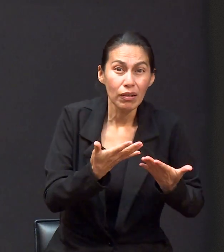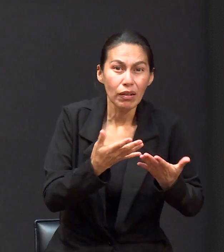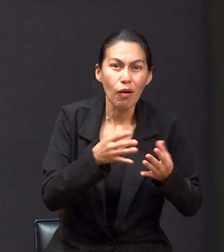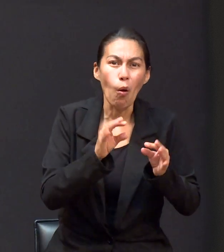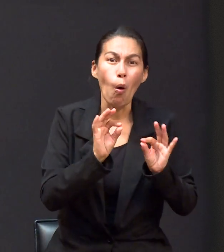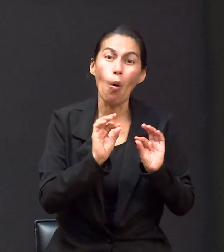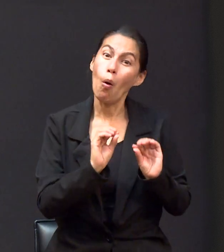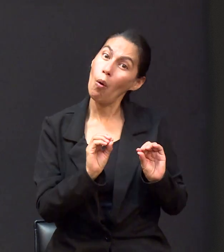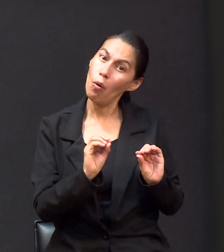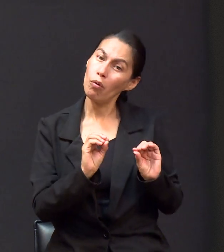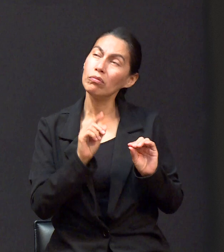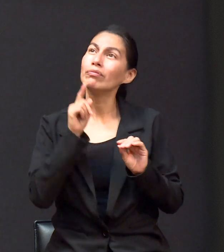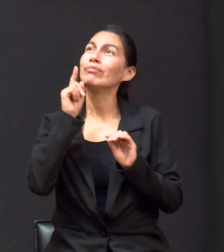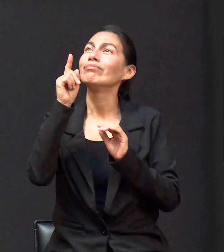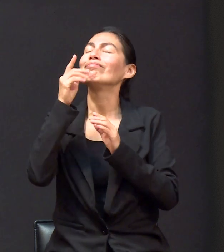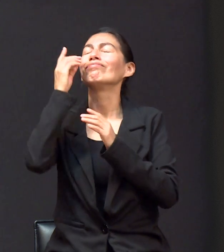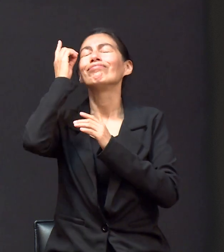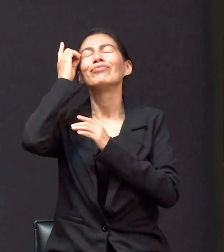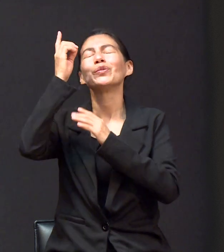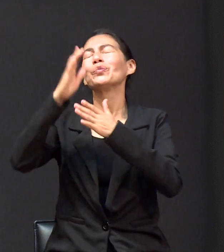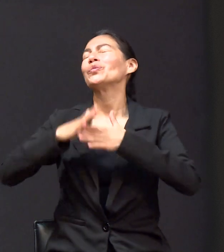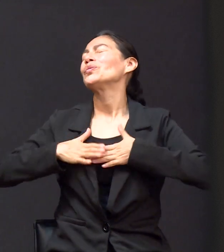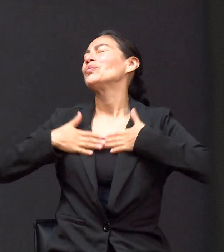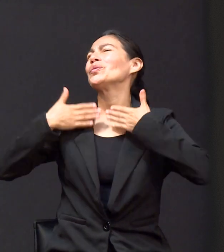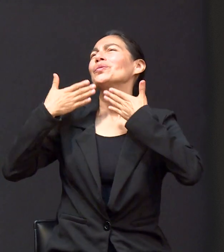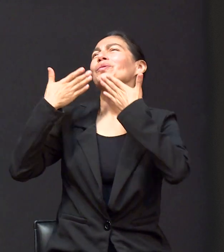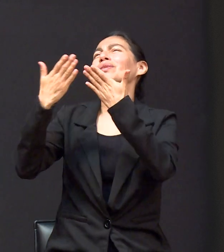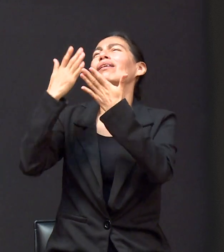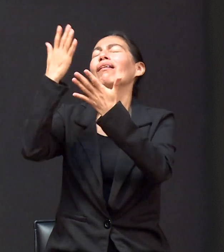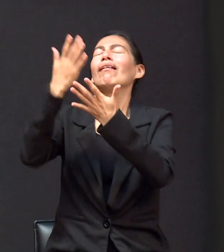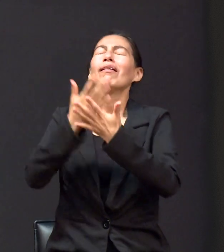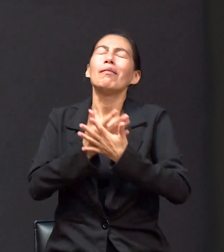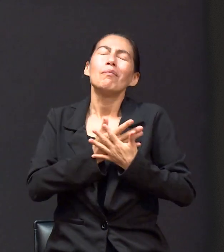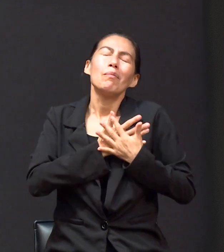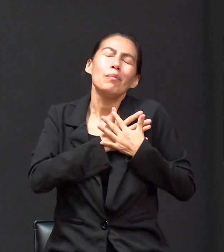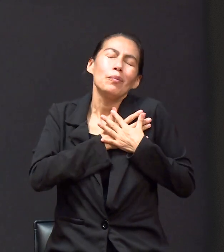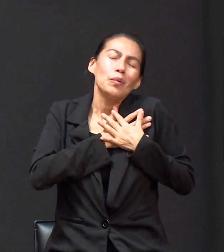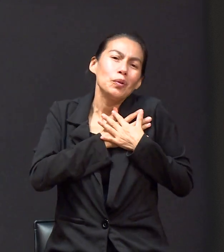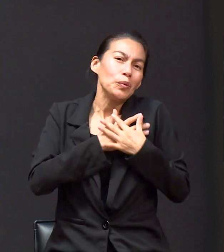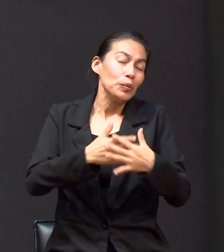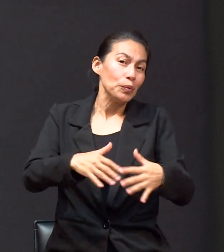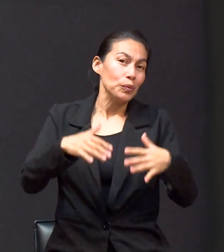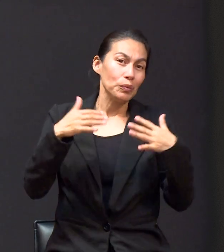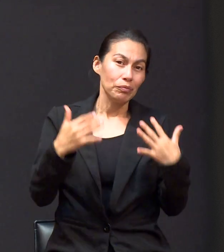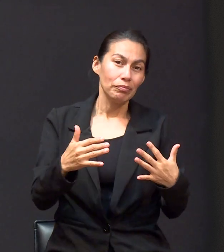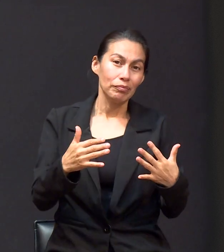aquel que todo lo puede y es infinitamente amoroso?